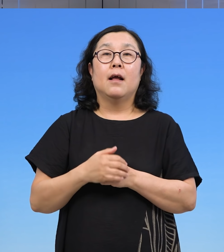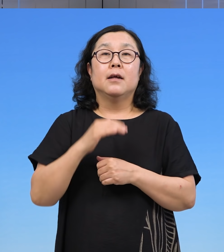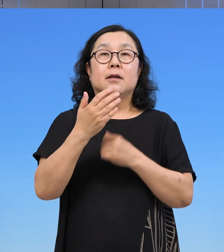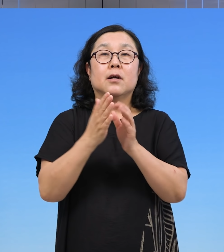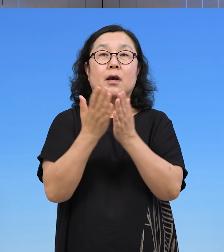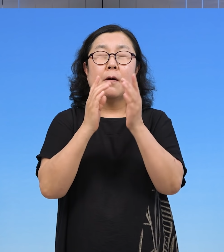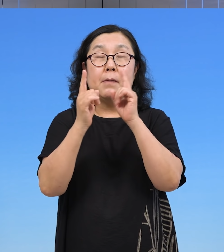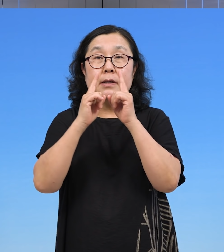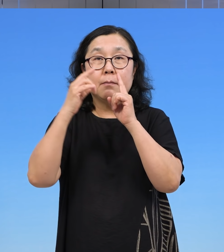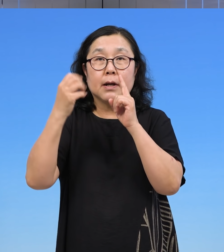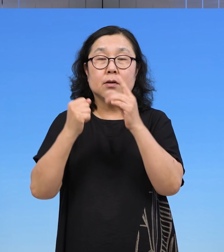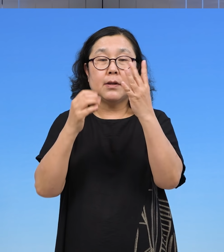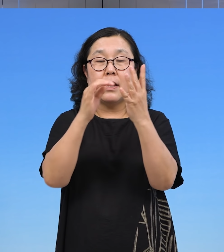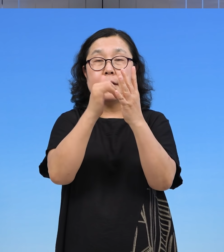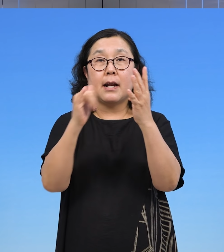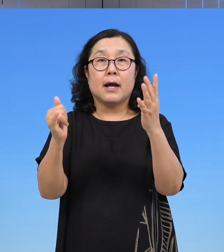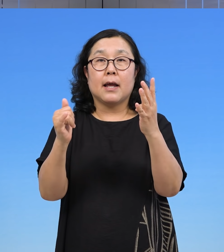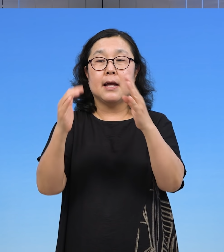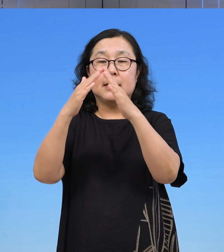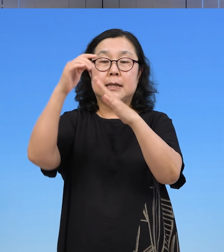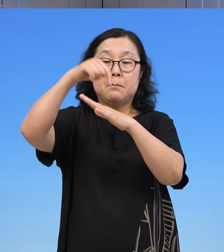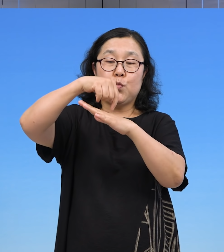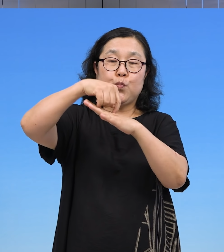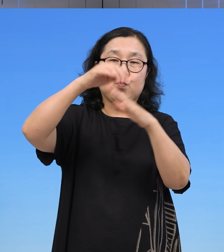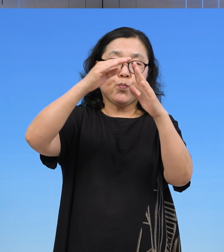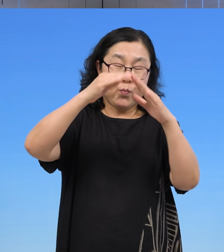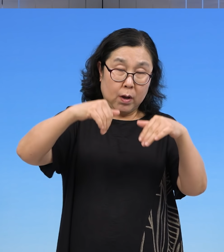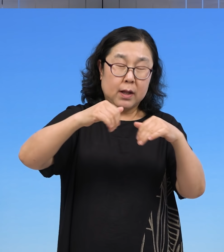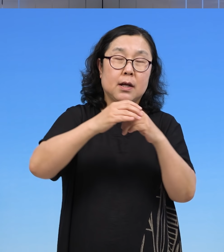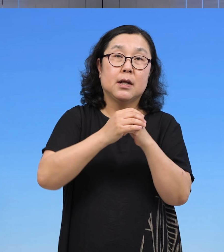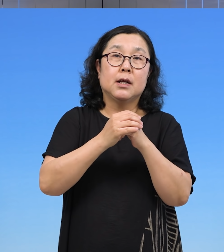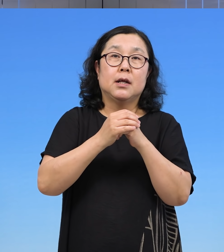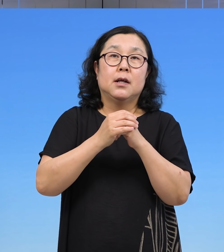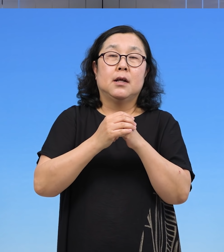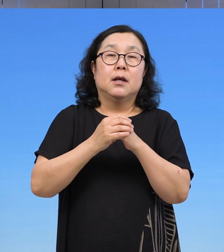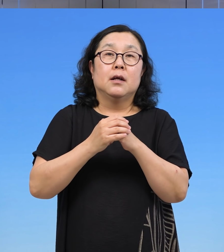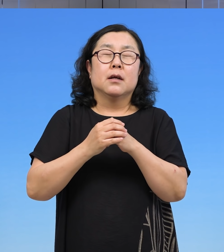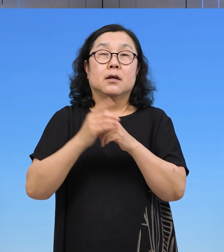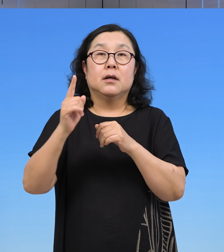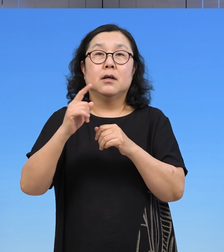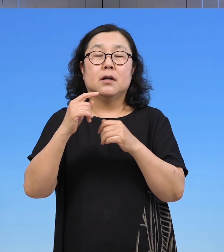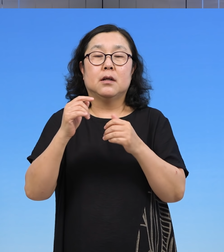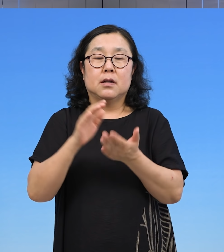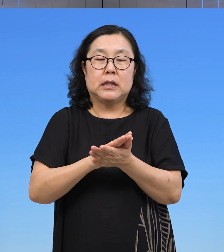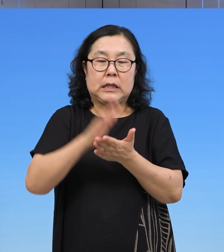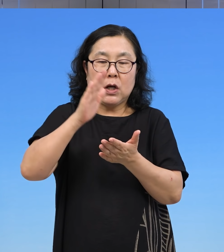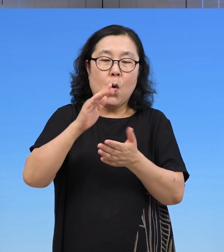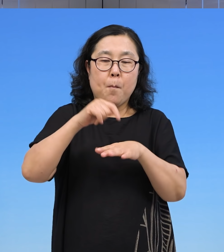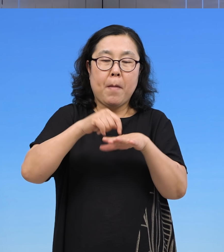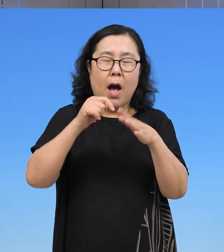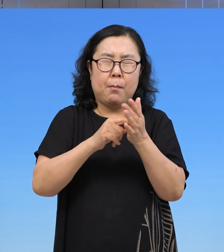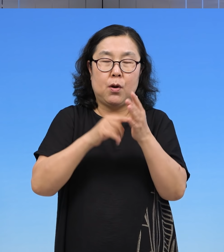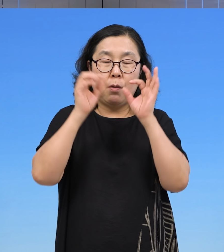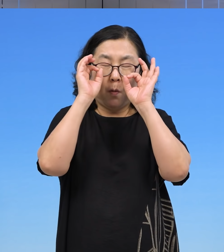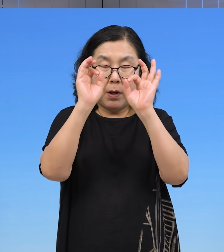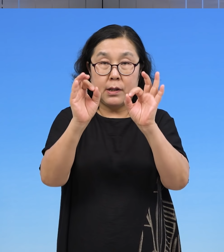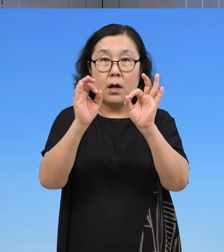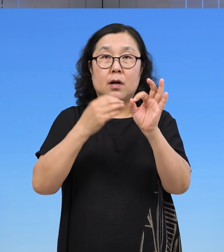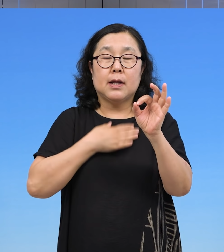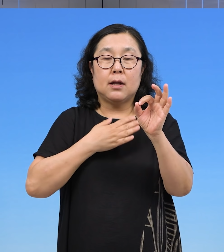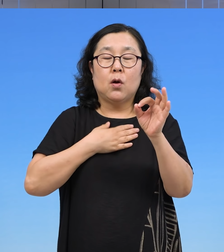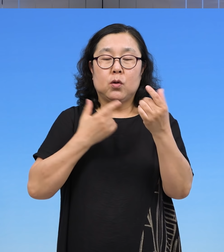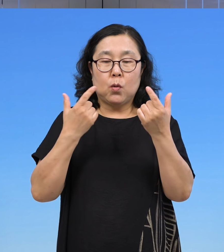제가 이 본문을 가지고 이 네 사람의 지붕을 뚫는 그 열정을 제가 보면서 저도 하나님께 기도하는 겁니다